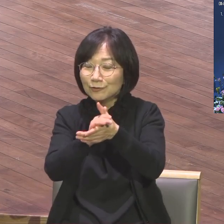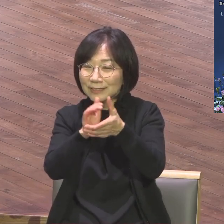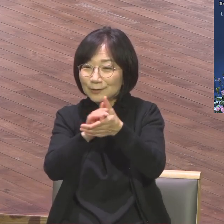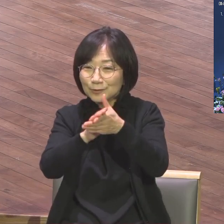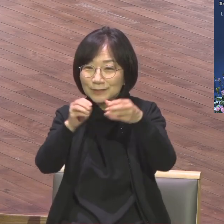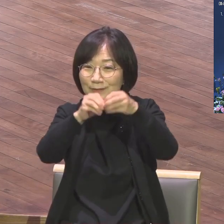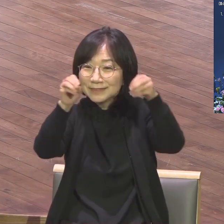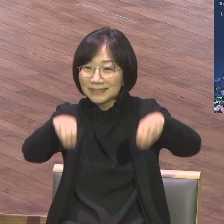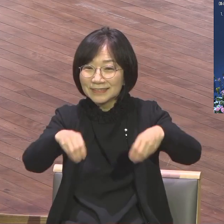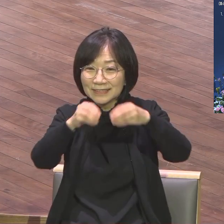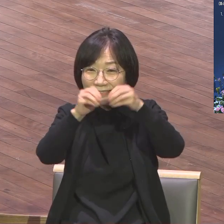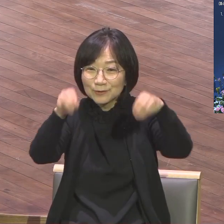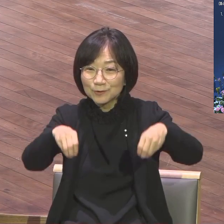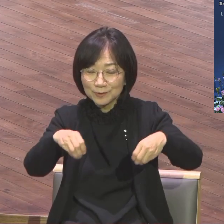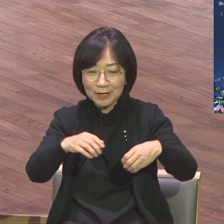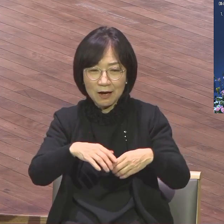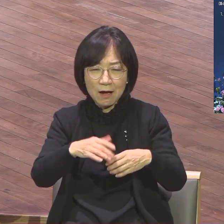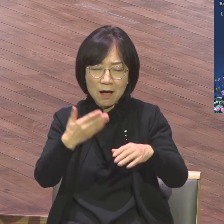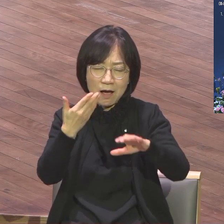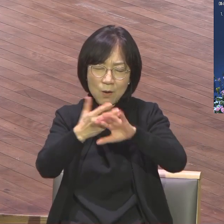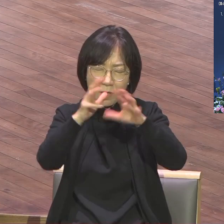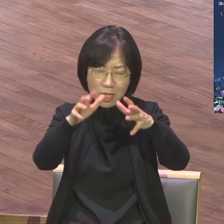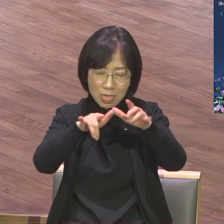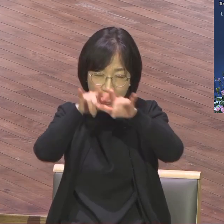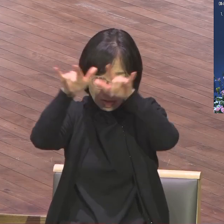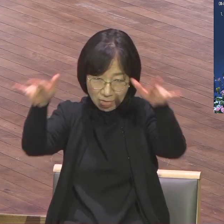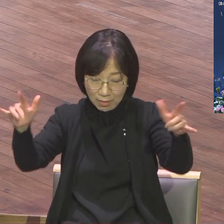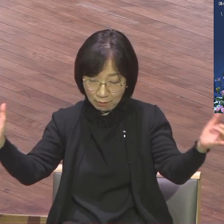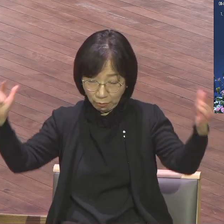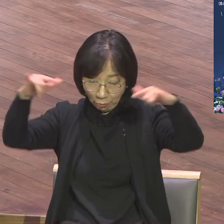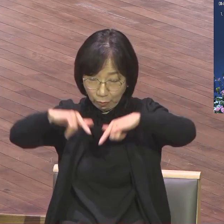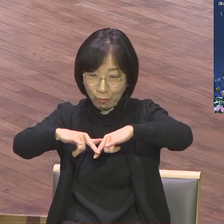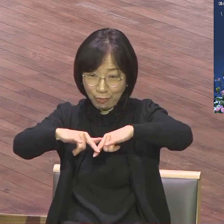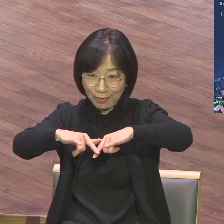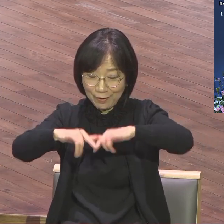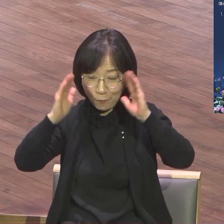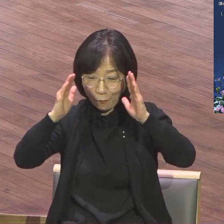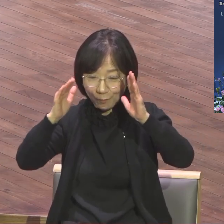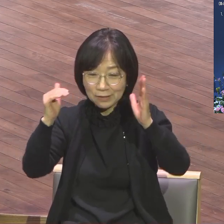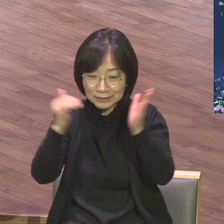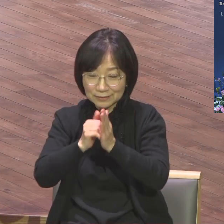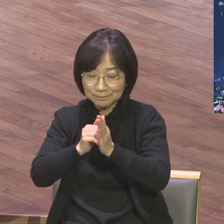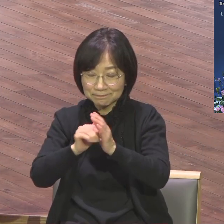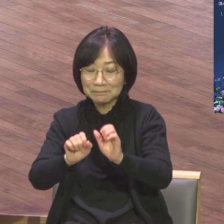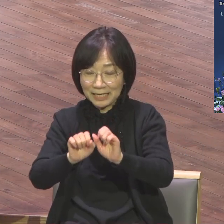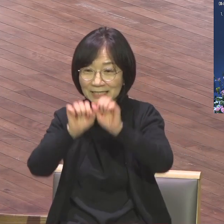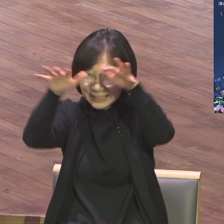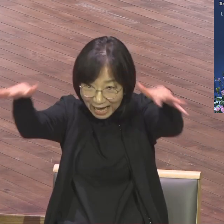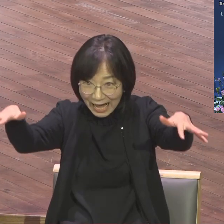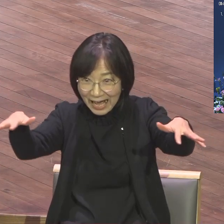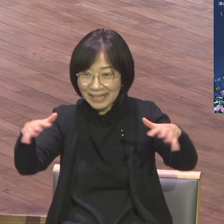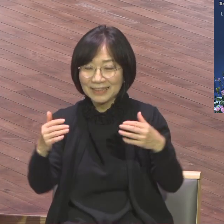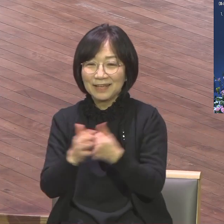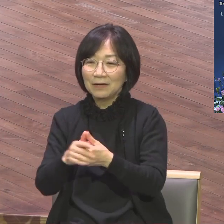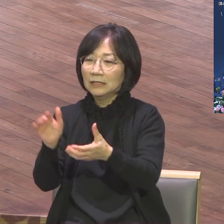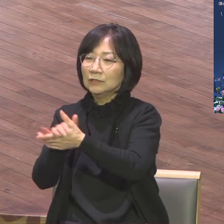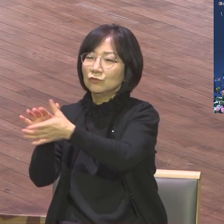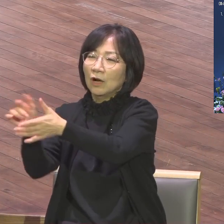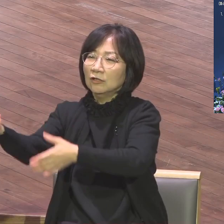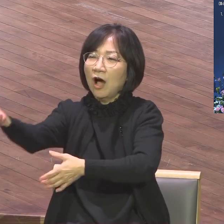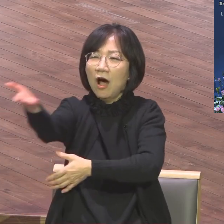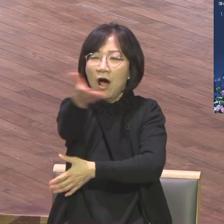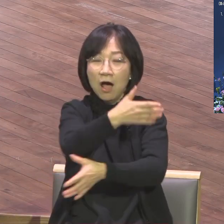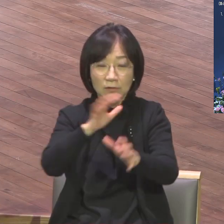농인 해패를 주장하는 농인들이 다 갤러데 유니버시티 대학 출신들이란 말이에요. 그러니까 이게